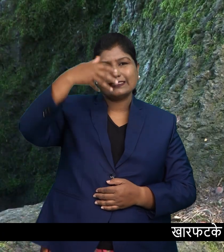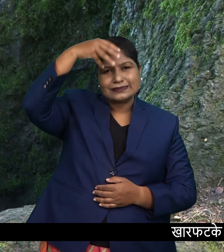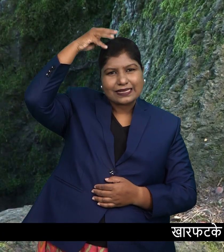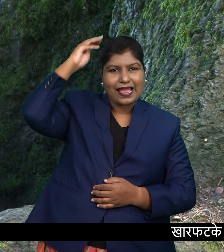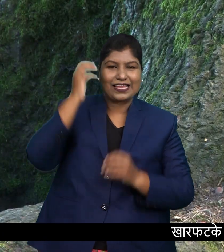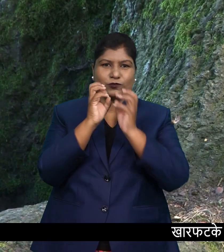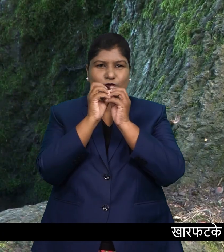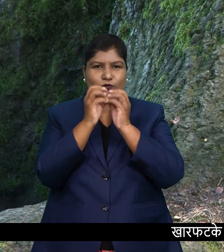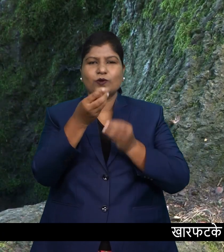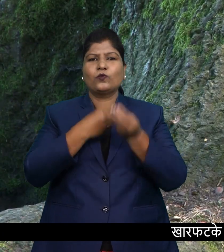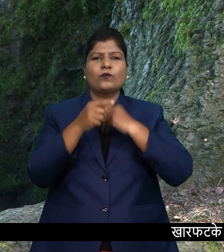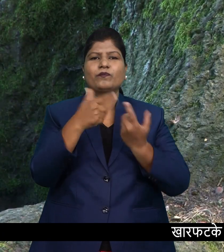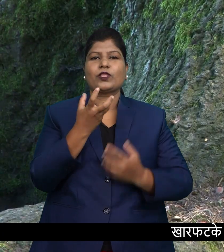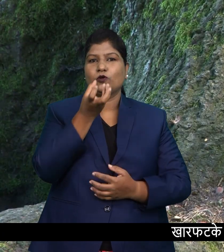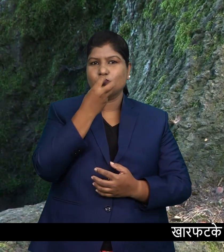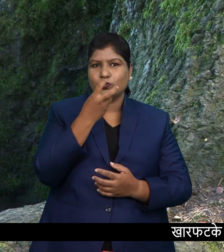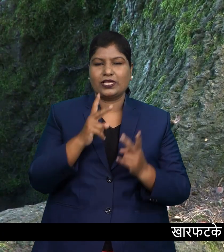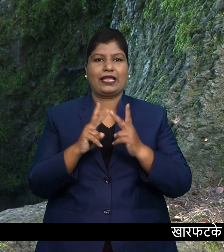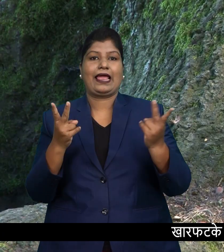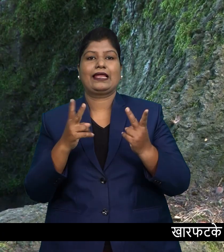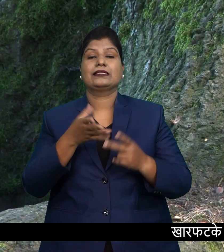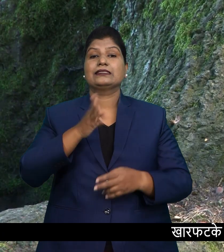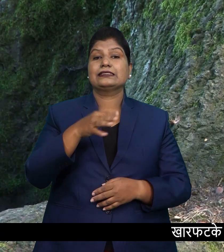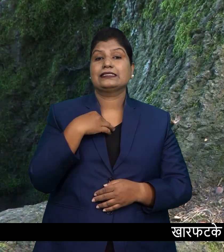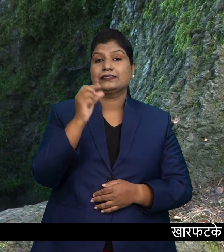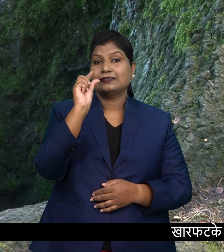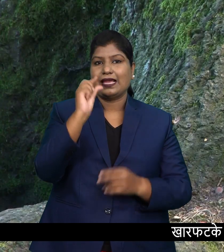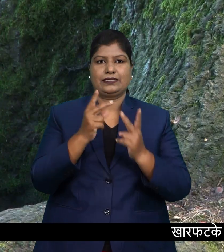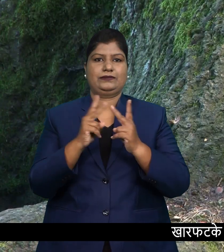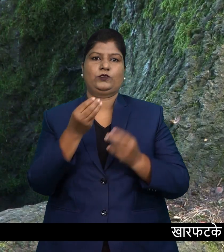खारफटके फळे आणि काजू खातात.